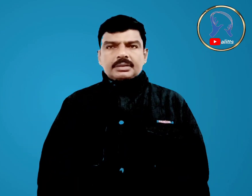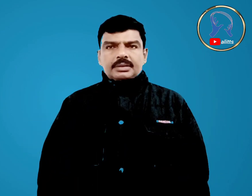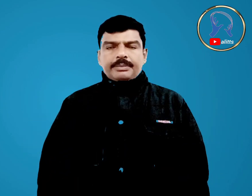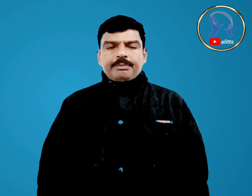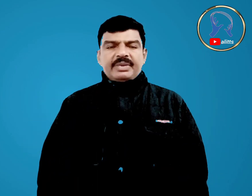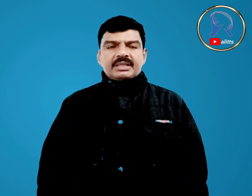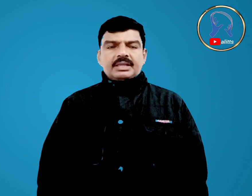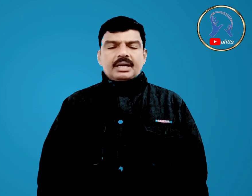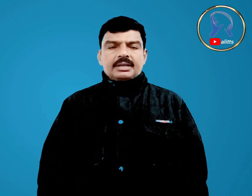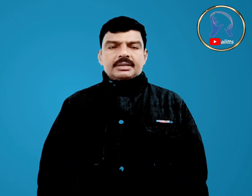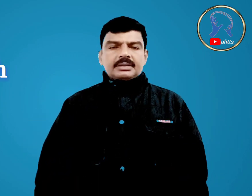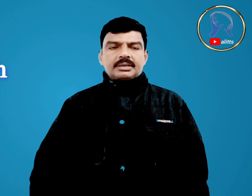मैदा